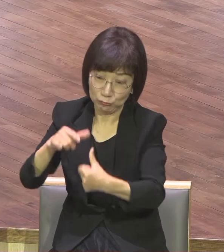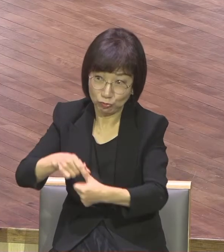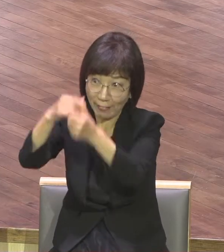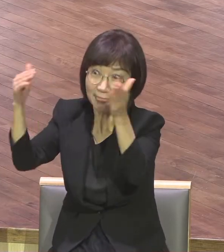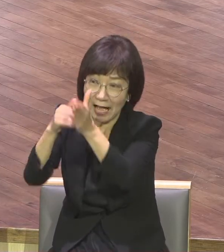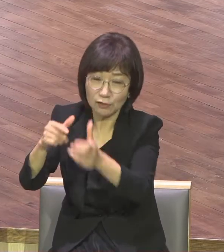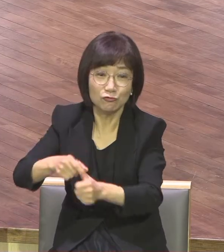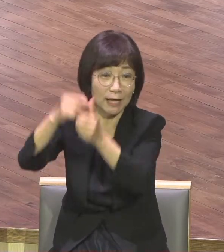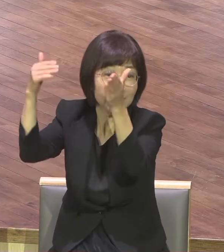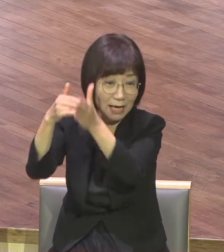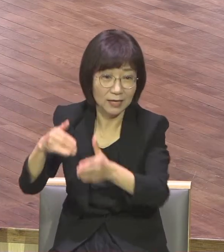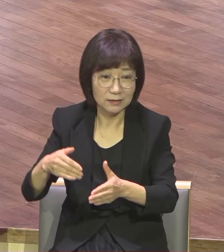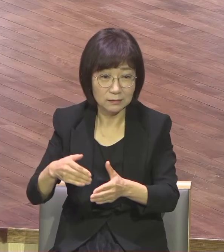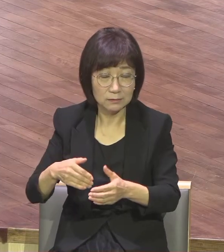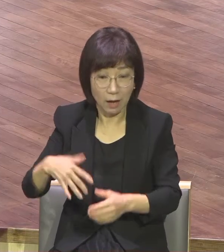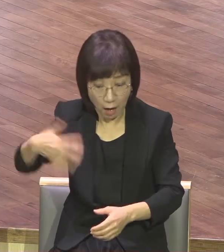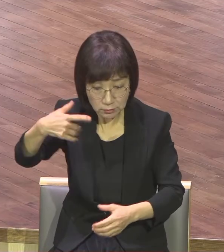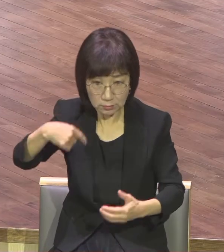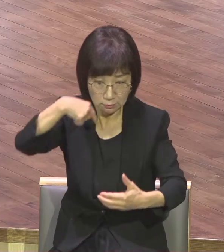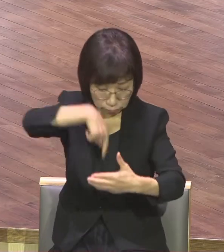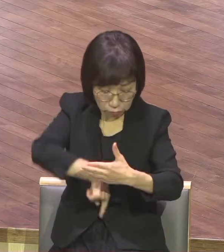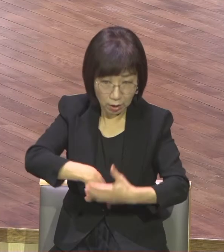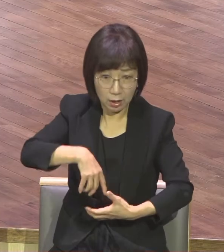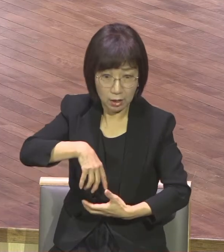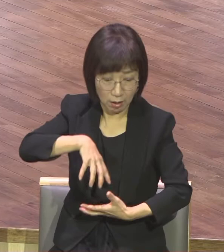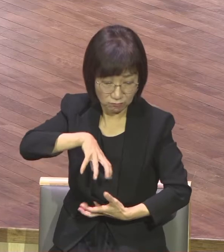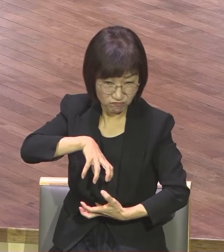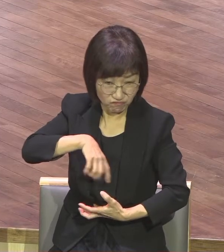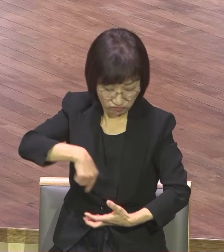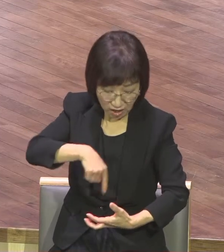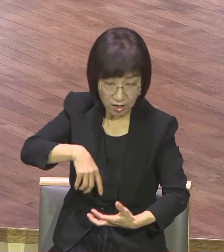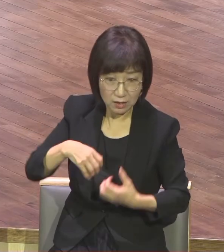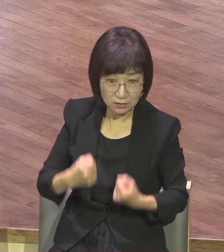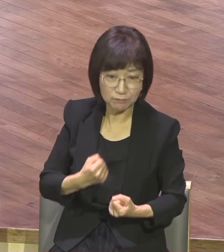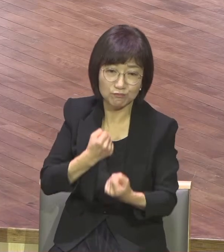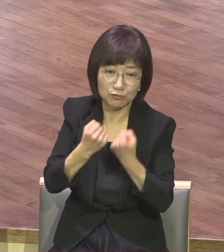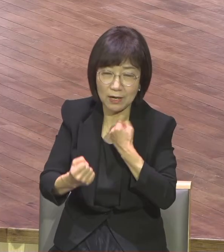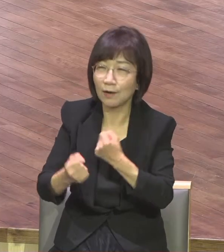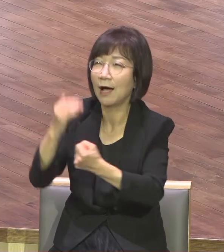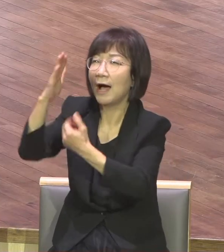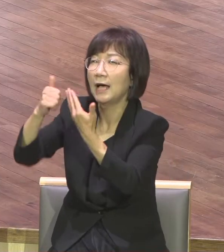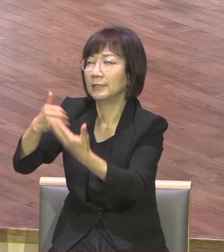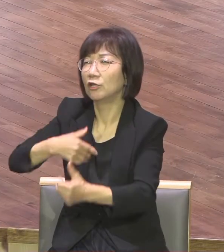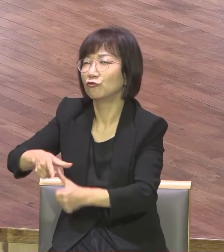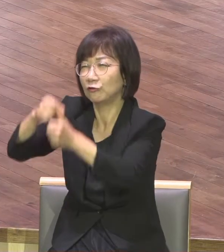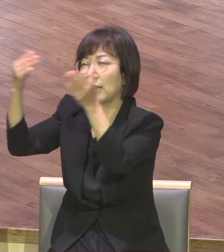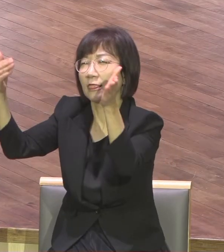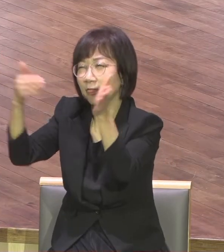나를 건졌다. 긍정적으로 완전히 살아남기 찬양을 하고 있어요.